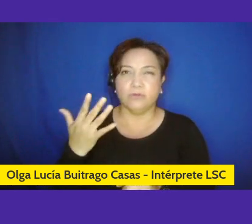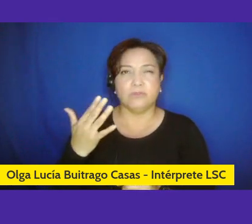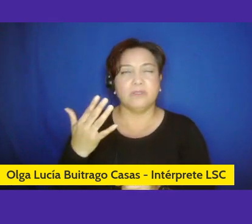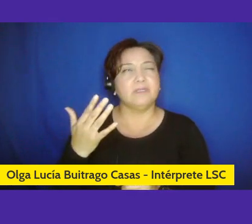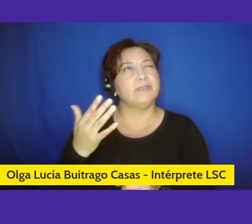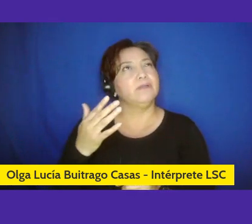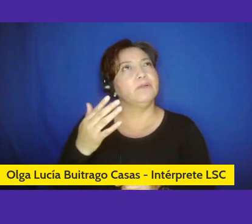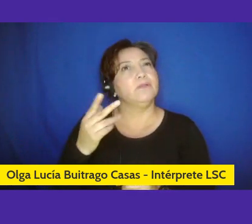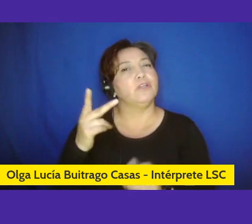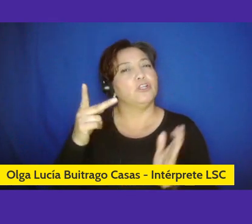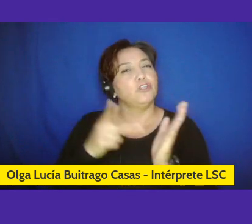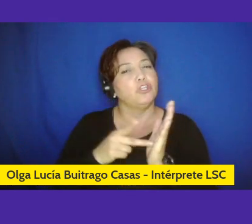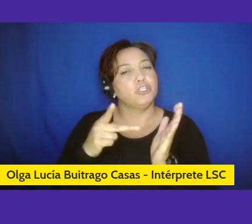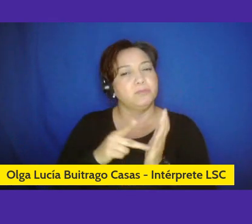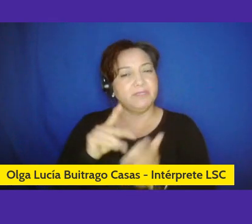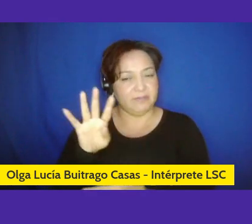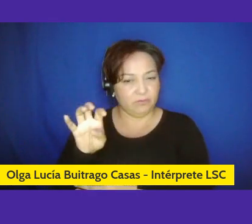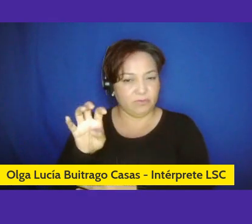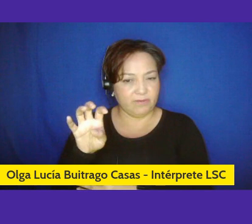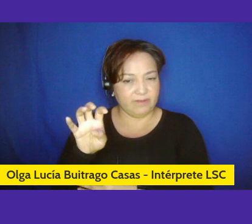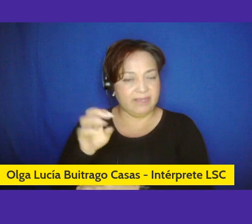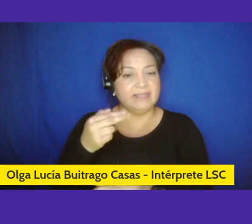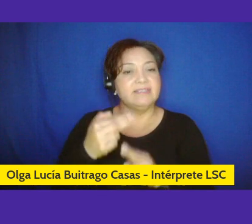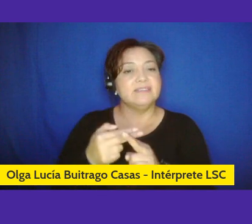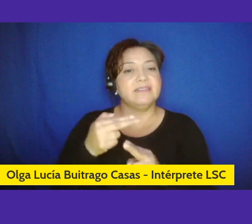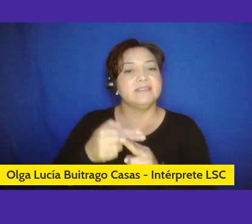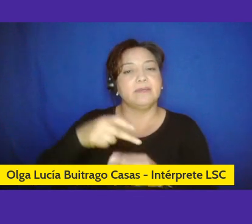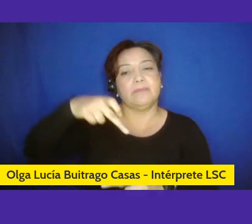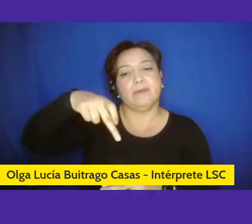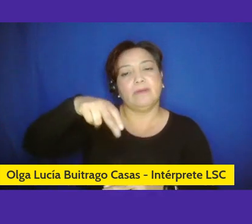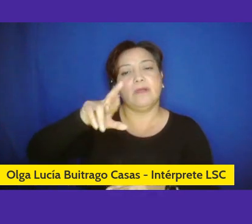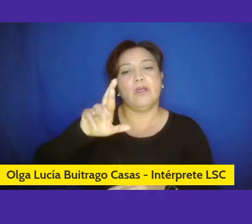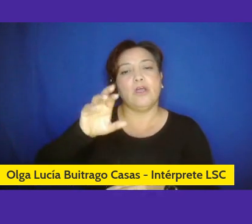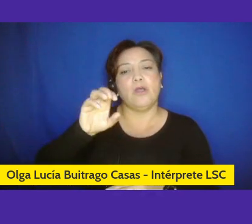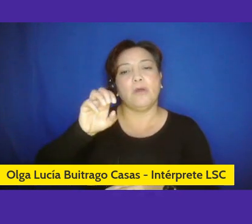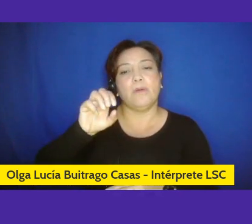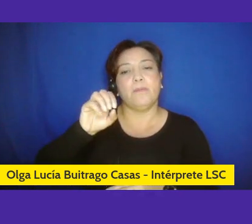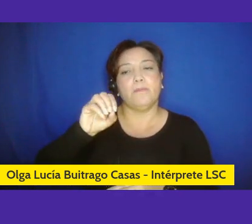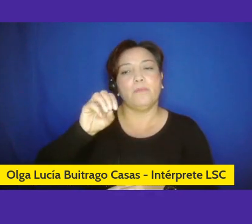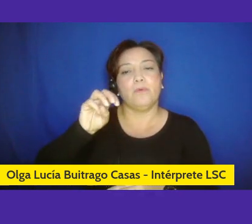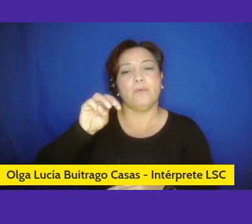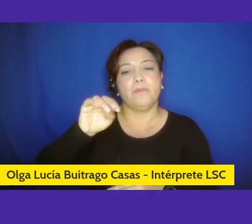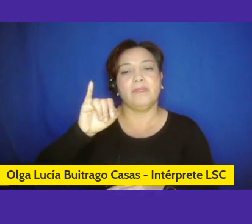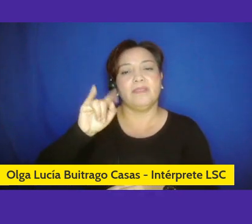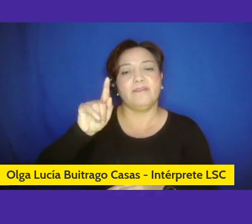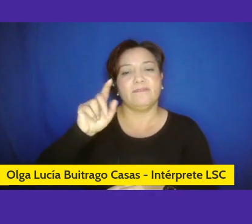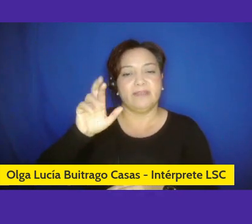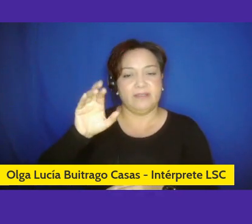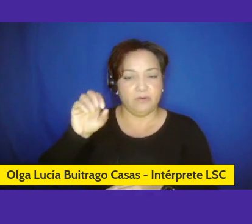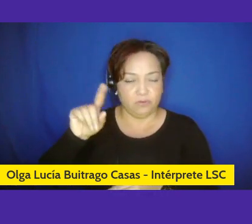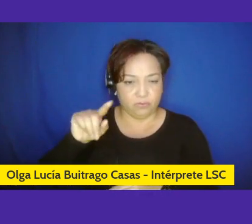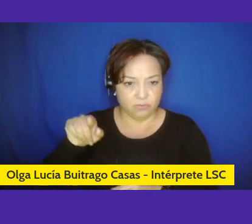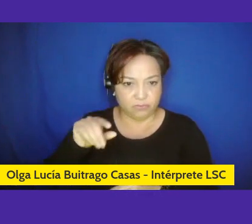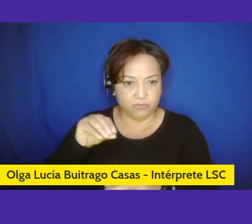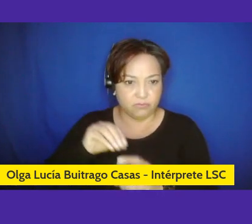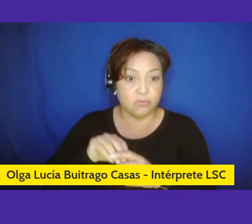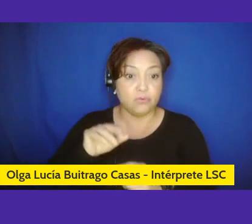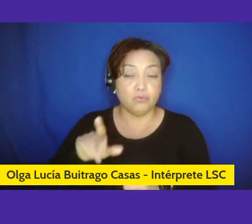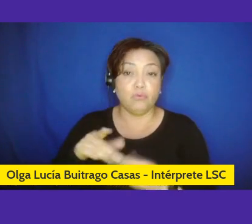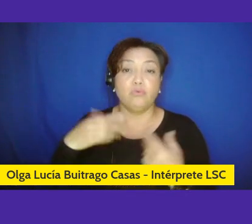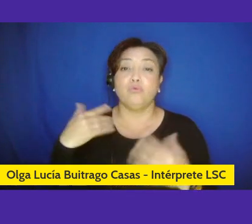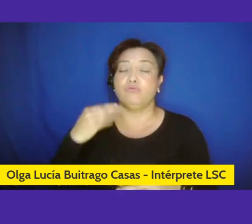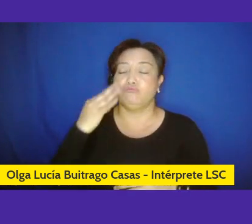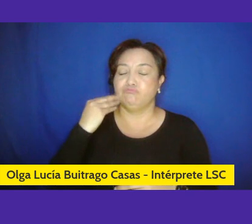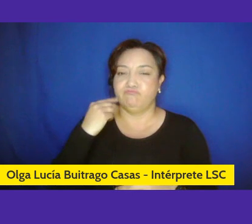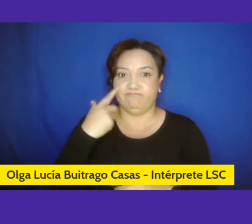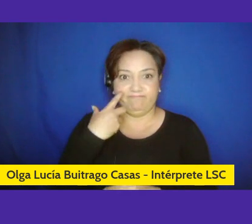el año 2009. Se llamaba Plumíferos, una película de animación. La verdad que la experiencia fue increíble porque al